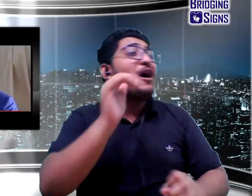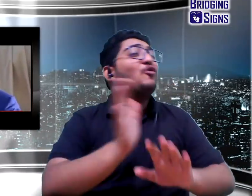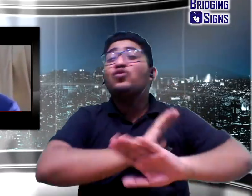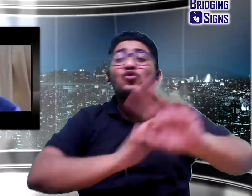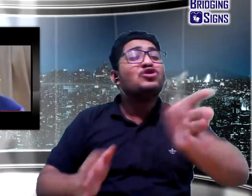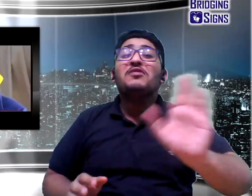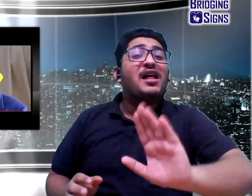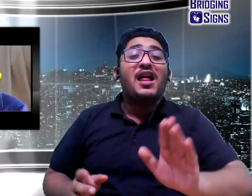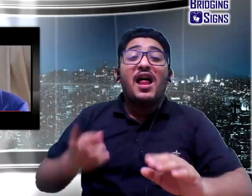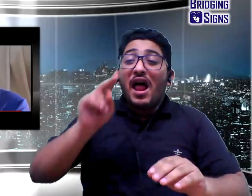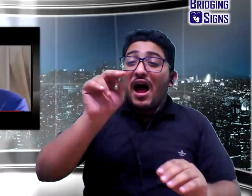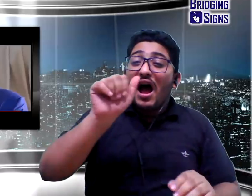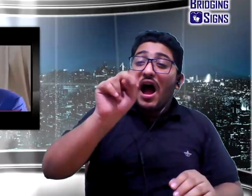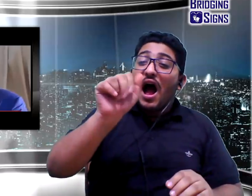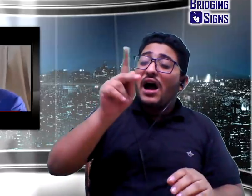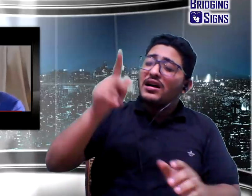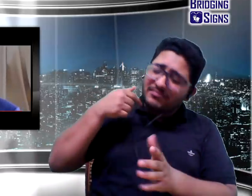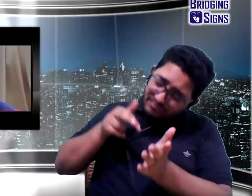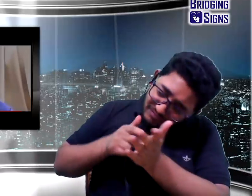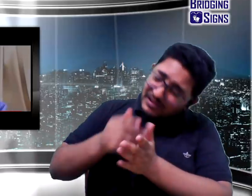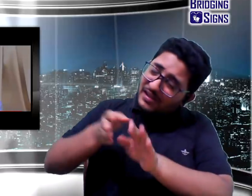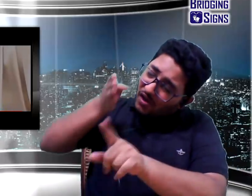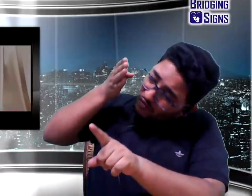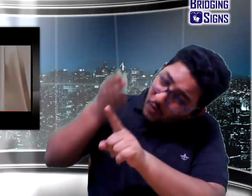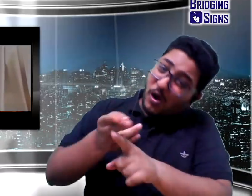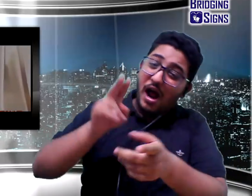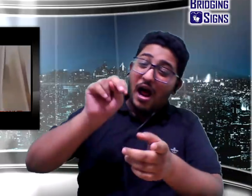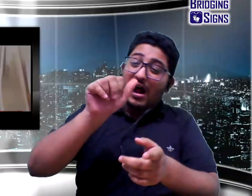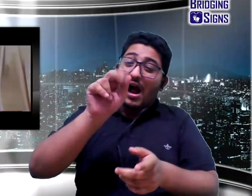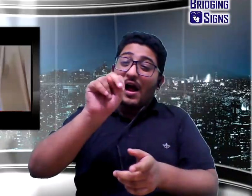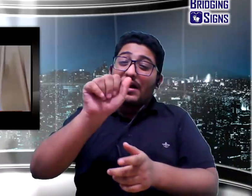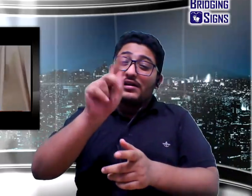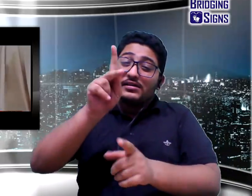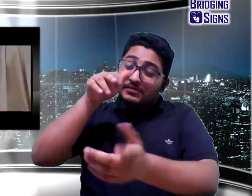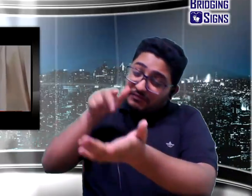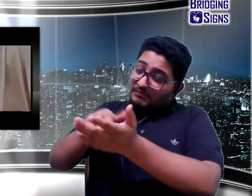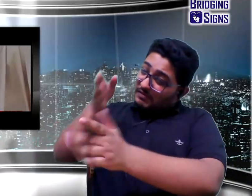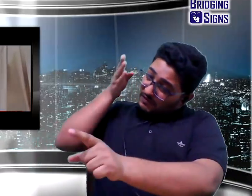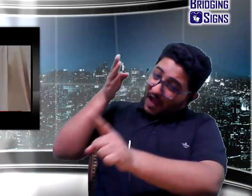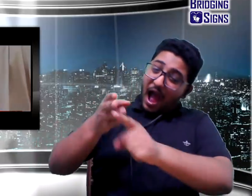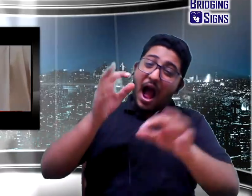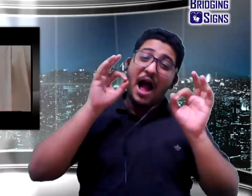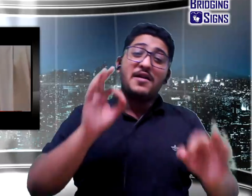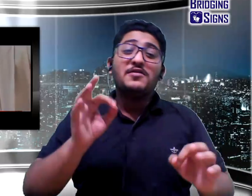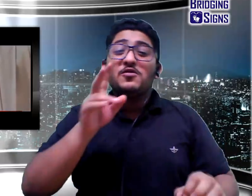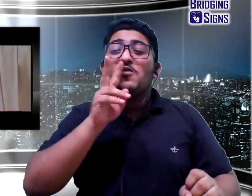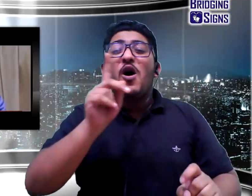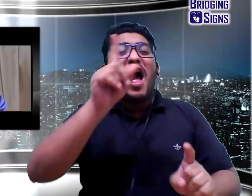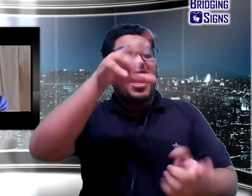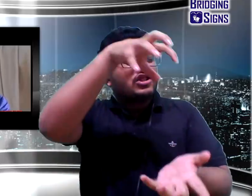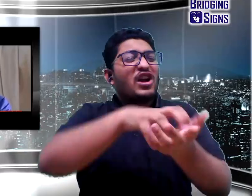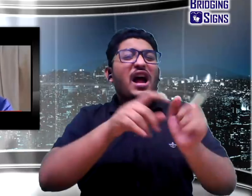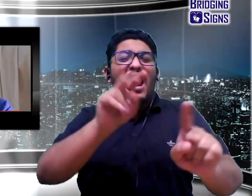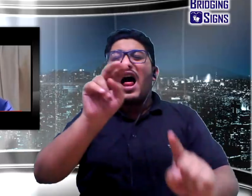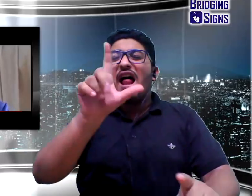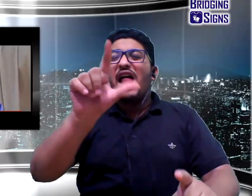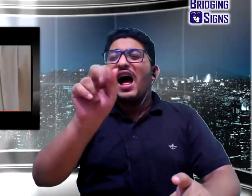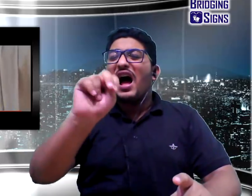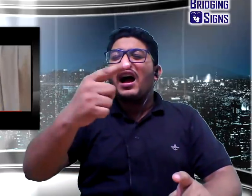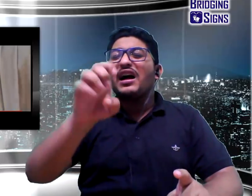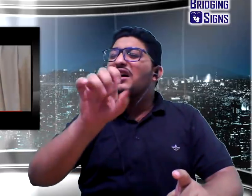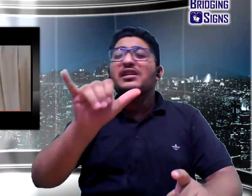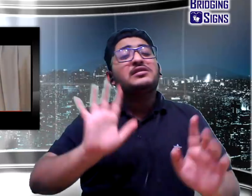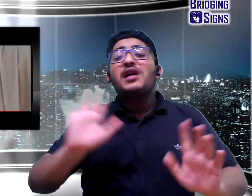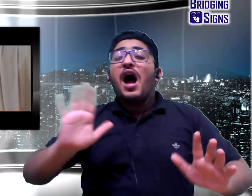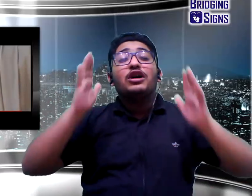ਜਾਂਦਾ, ਨਾਨਕ ਦੀ ਨਗਰੀ ਤੱਕ ਜਾਂਦਾ, ਨਾਨਕ ਦੀ ਬਾਣੀ ਤੱਕ ਜਾਂਦਾ। ਇਹ ਗੱਲ ਸਿਰਫ ਲਾਂਘੇ ਦੀ ਨਹੀਂ, ਇਹ ਗੱਲ ਤੇ